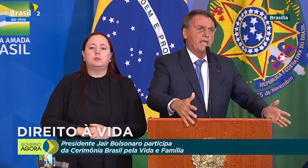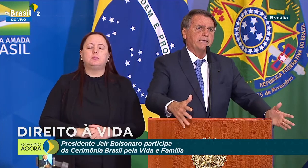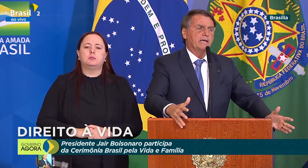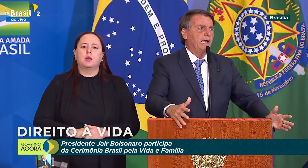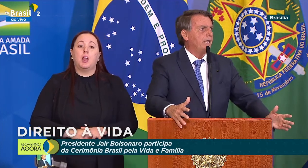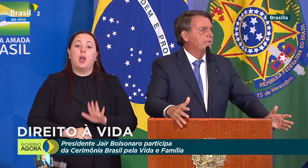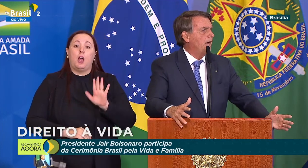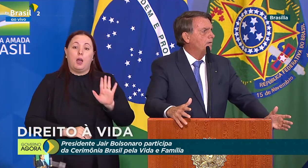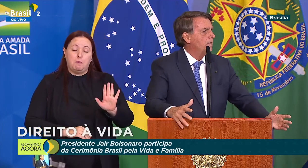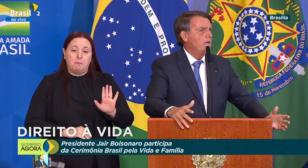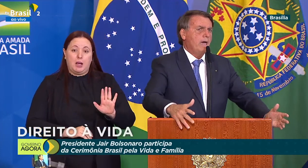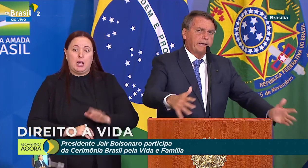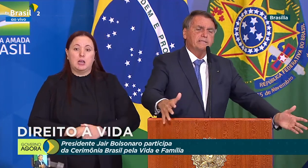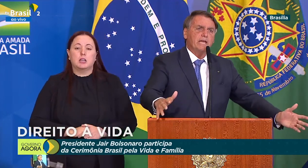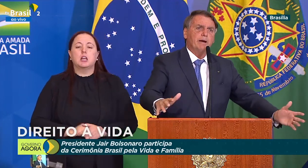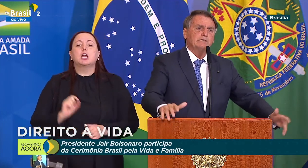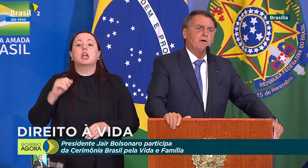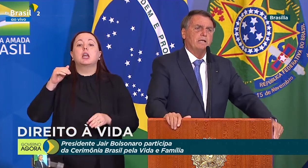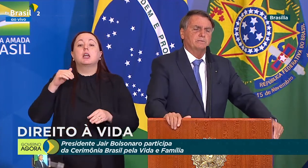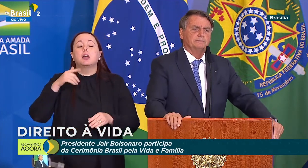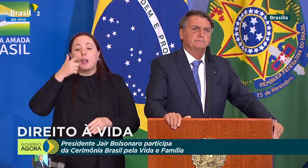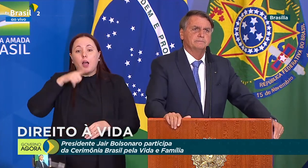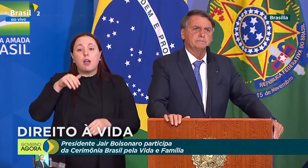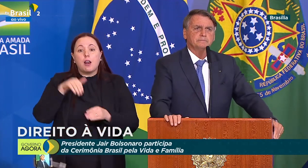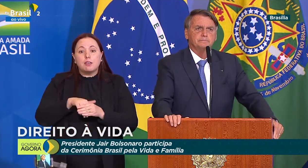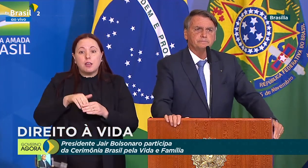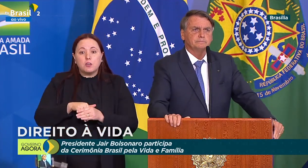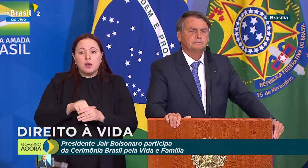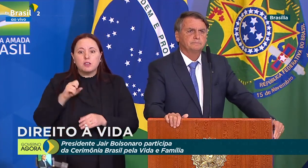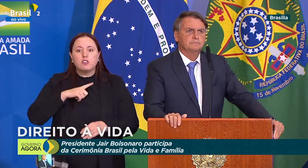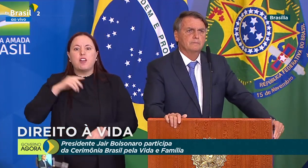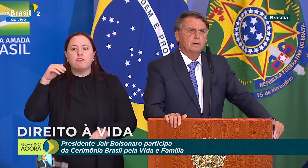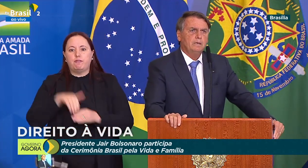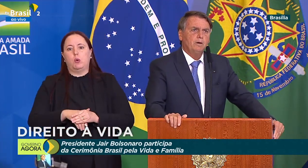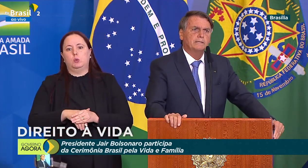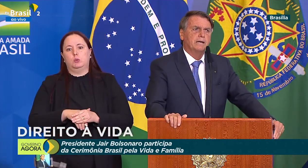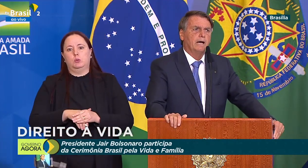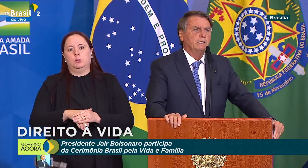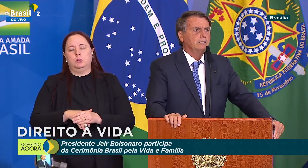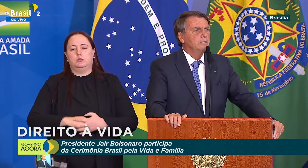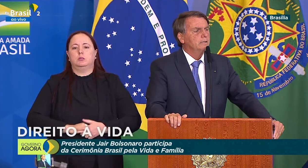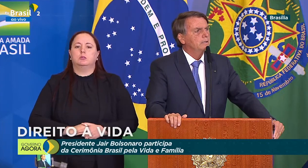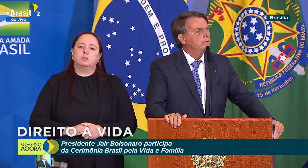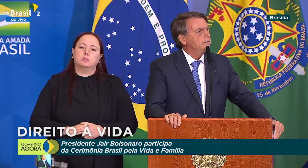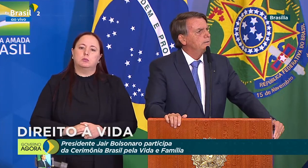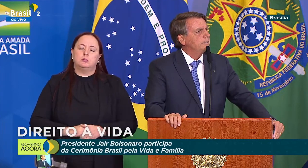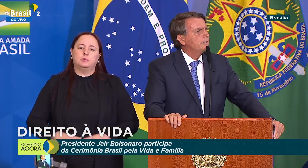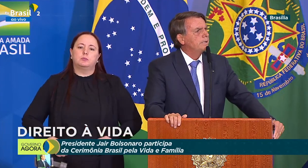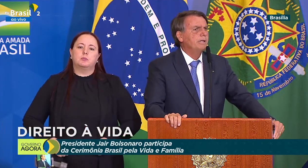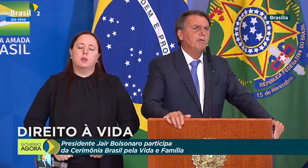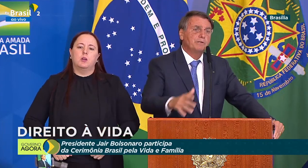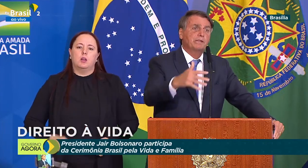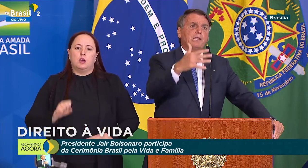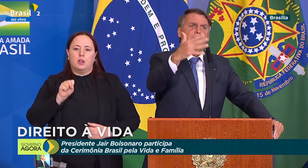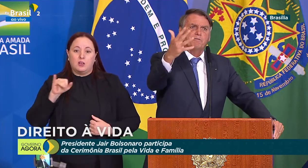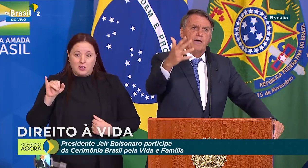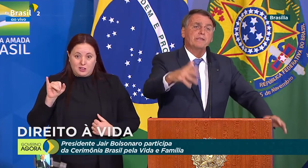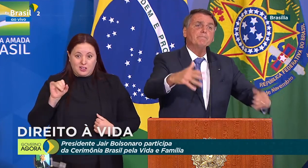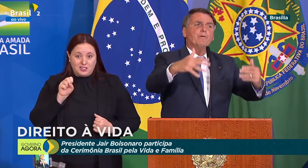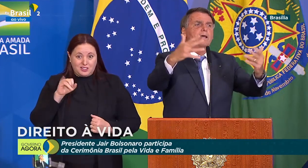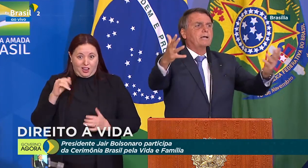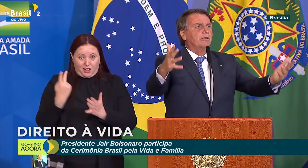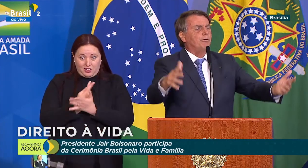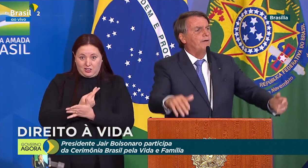quem tem que ganhar lençol é quem tem mais voto Ah e outra a e se